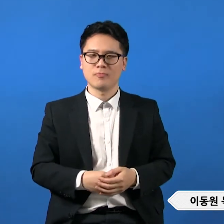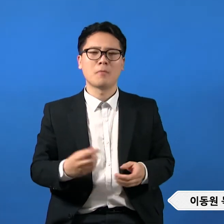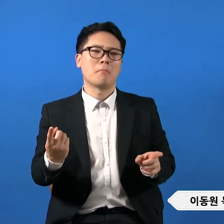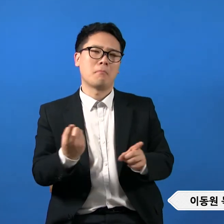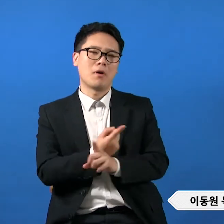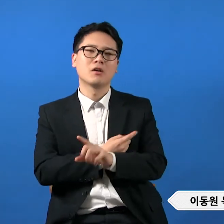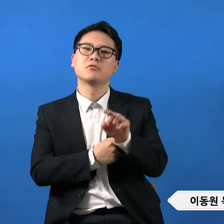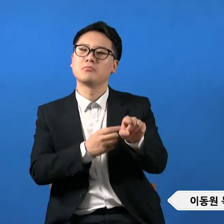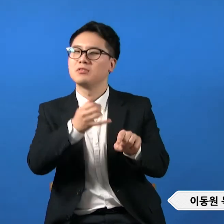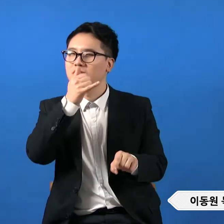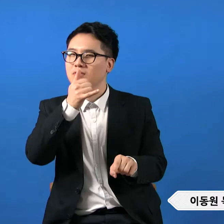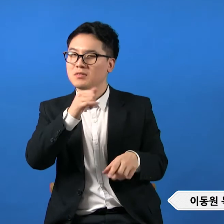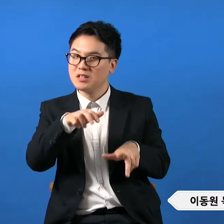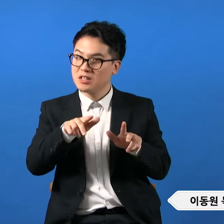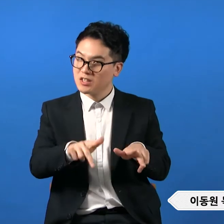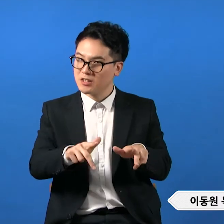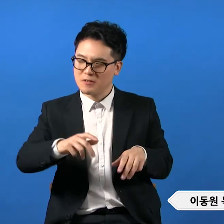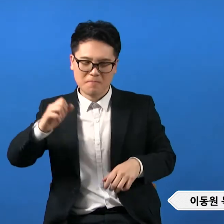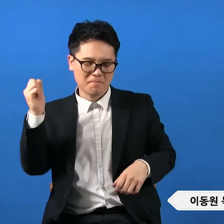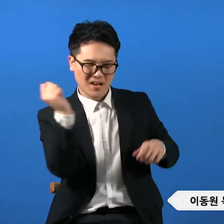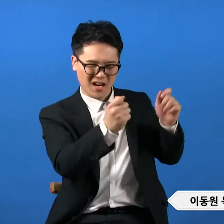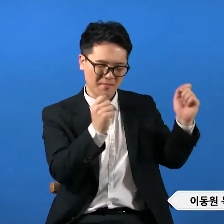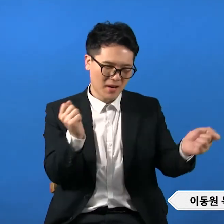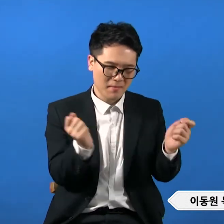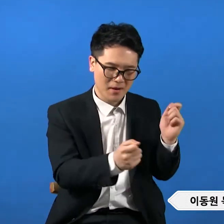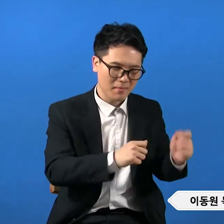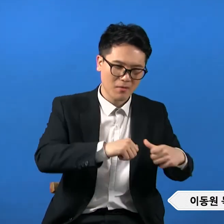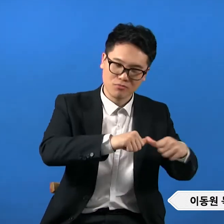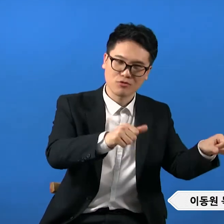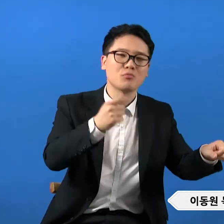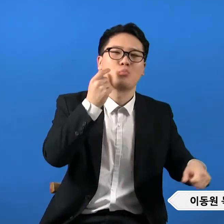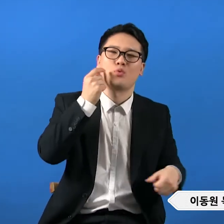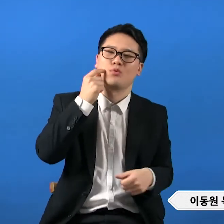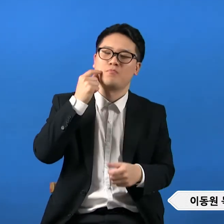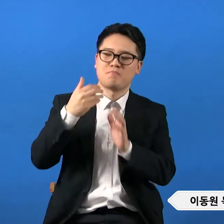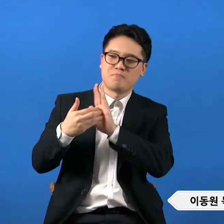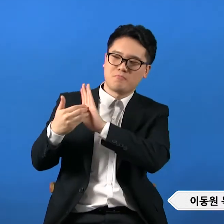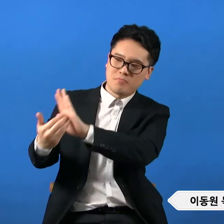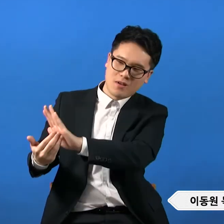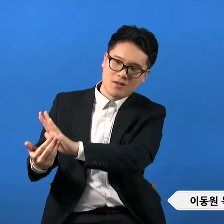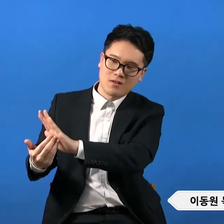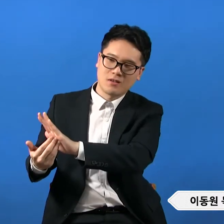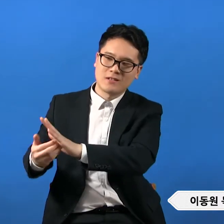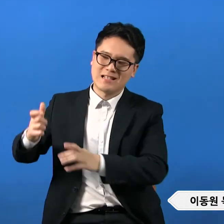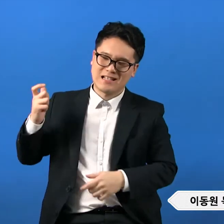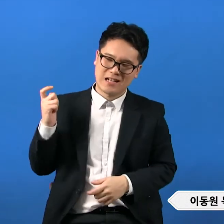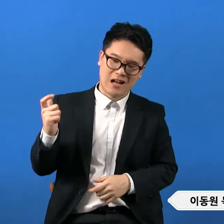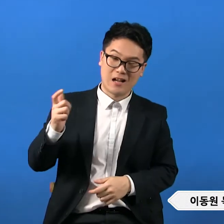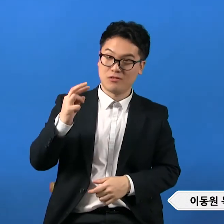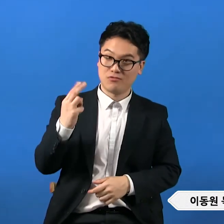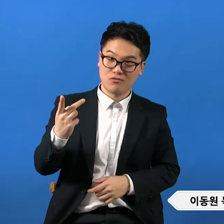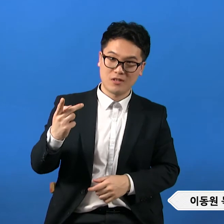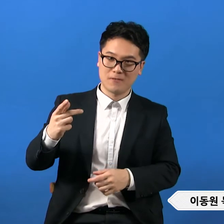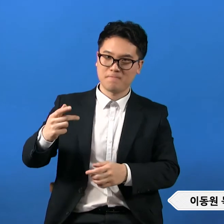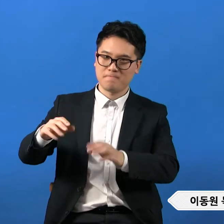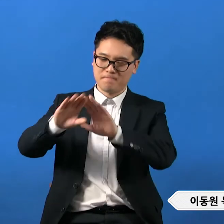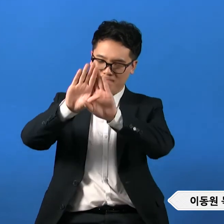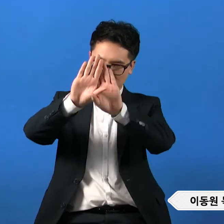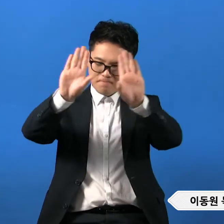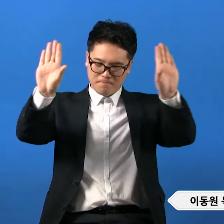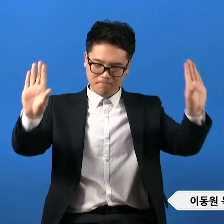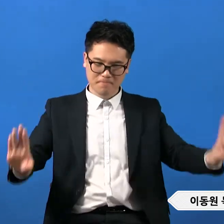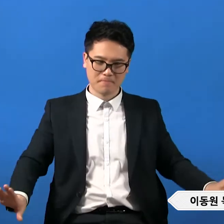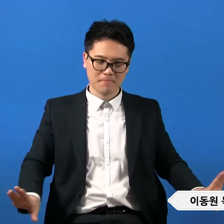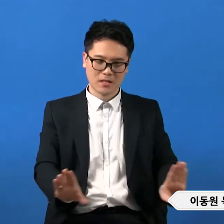방탄유리를 해놨습니다. 방탄유리. 여러분이 지금 가시면 그 피에타상을 보시면 방탄유리로